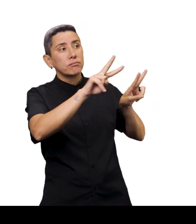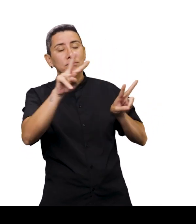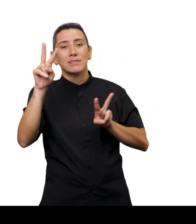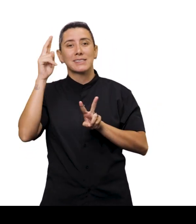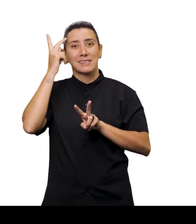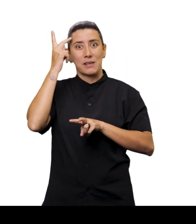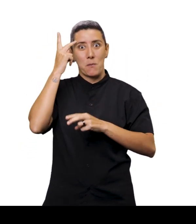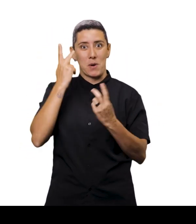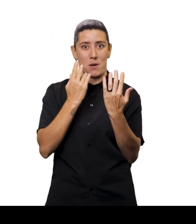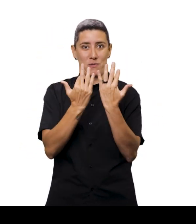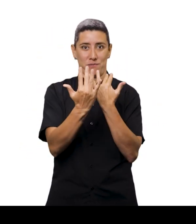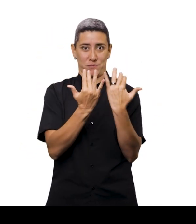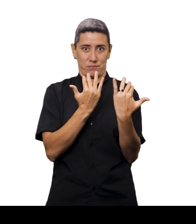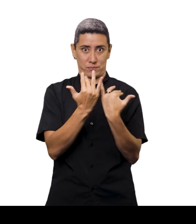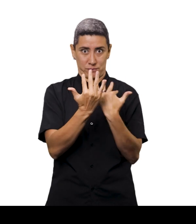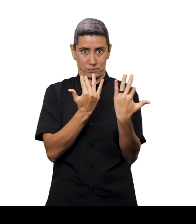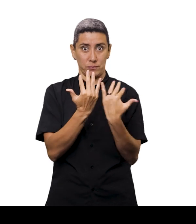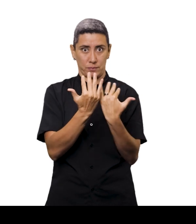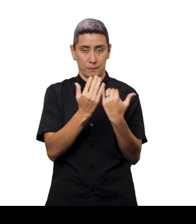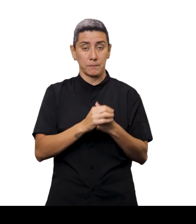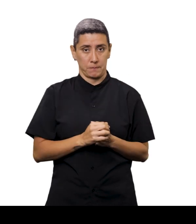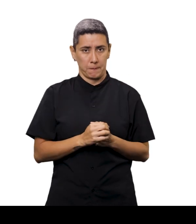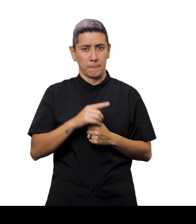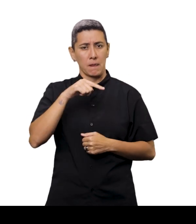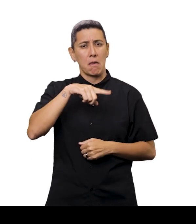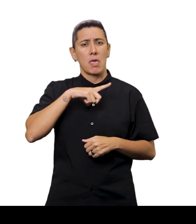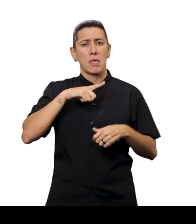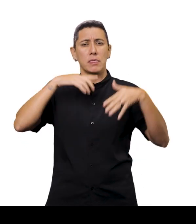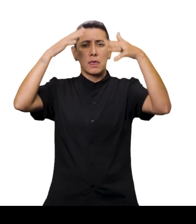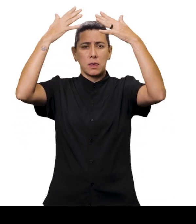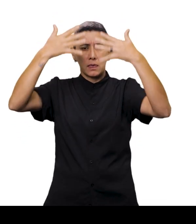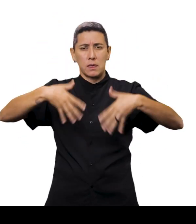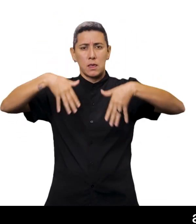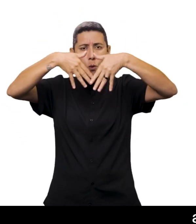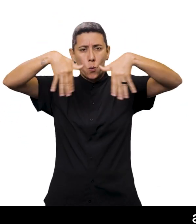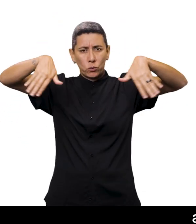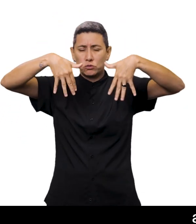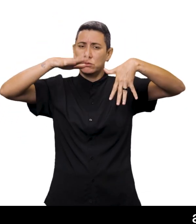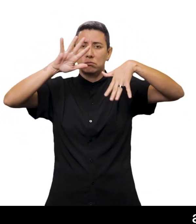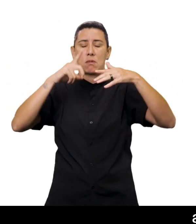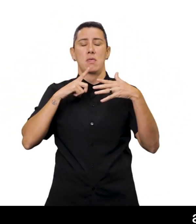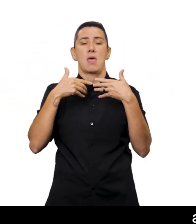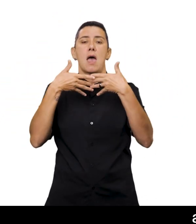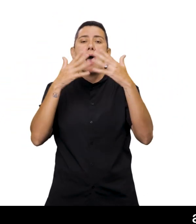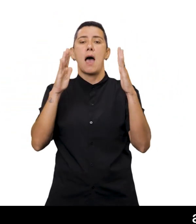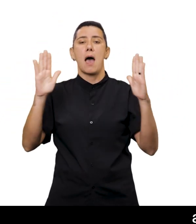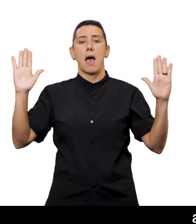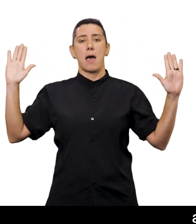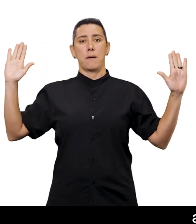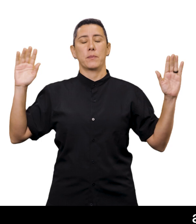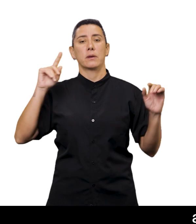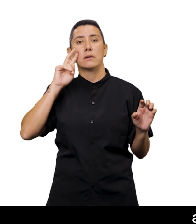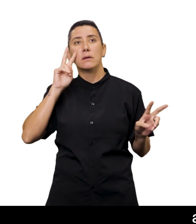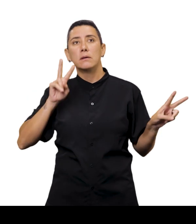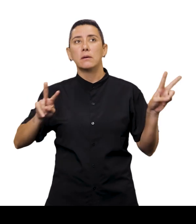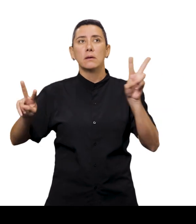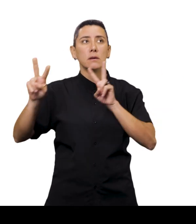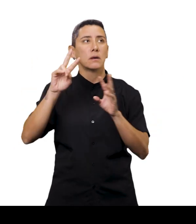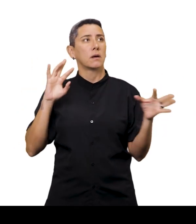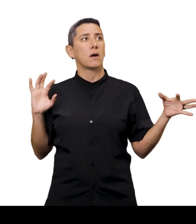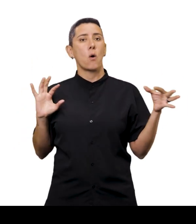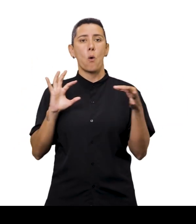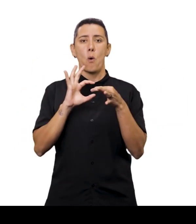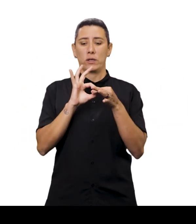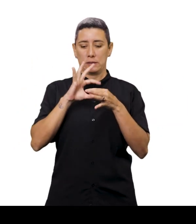MASP, com vista para as ruas de São Paulo. Nesta exposição, as cortinas das janelas permanecerão abertas